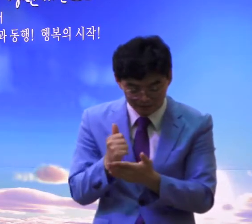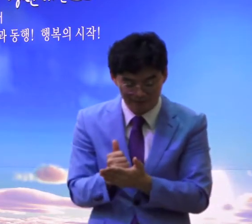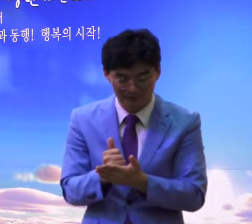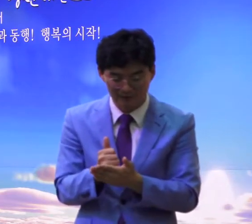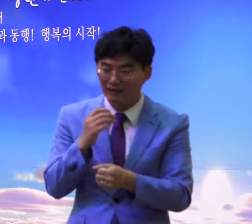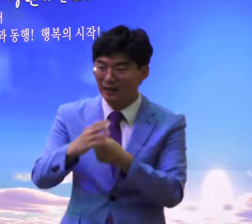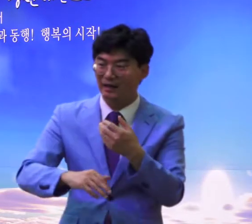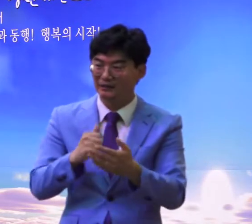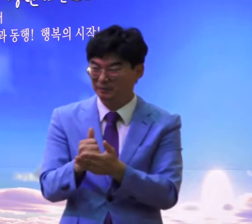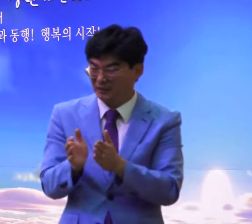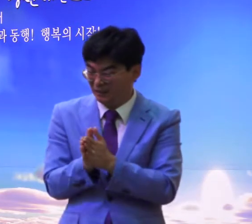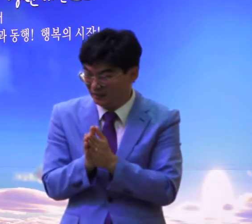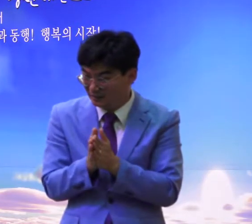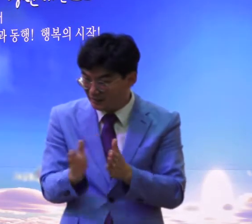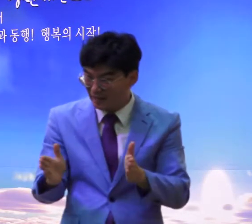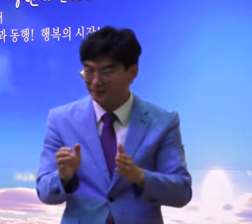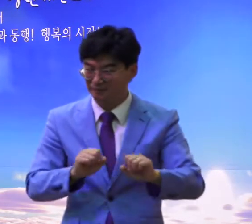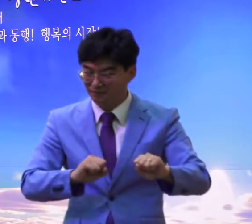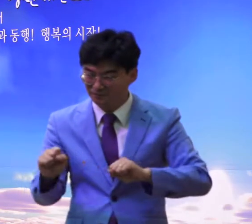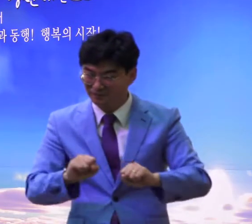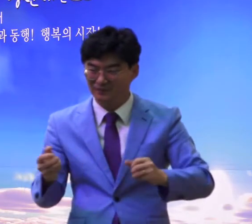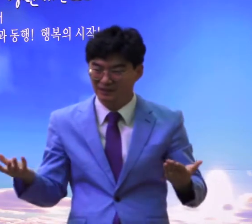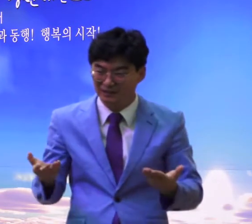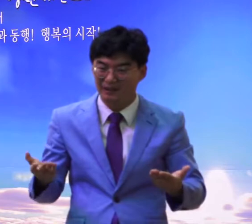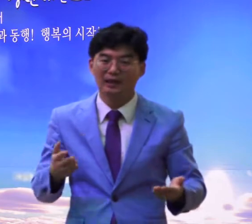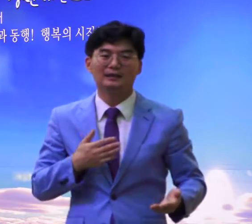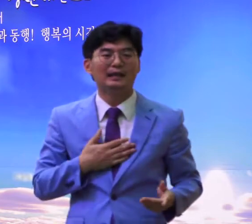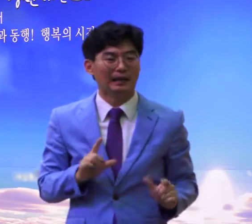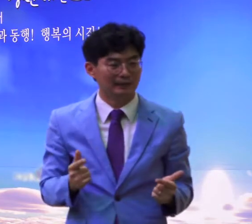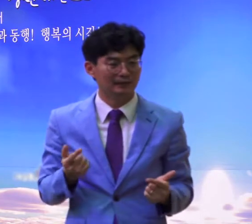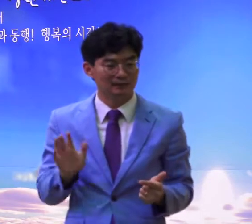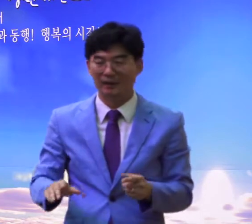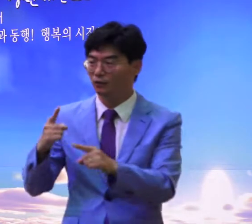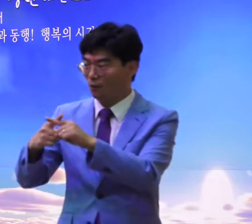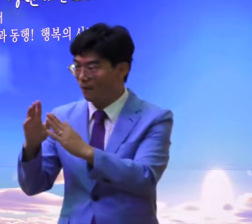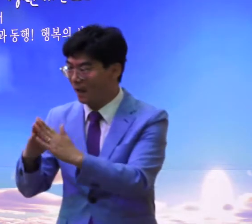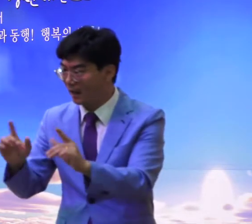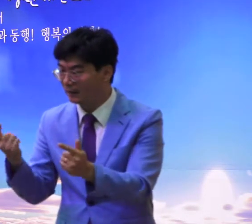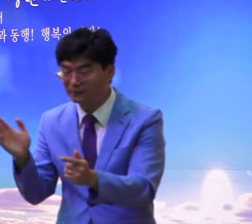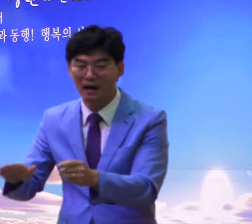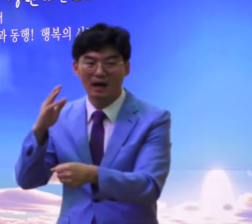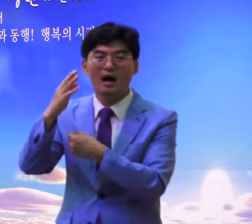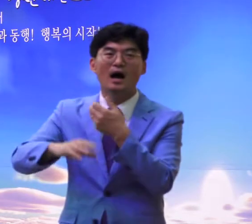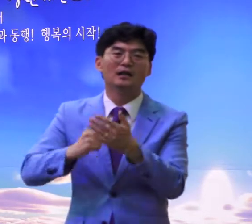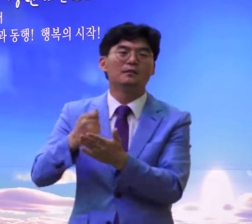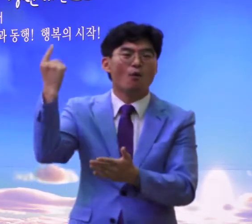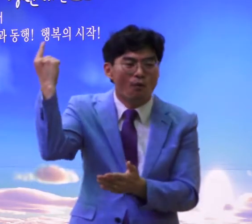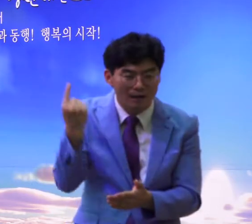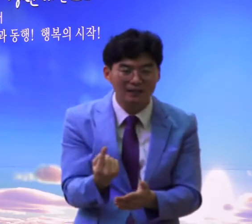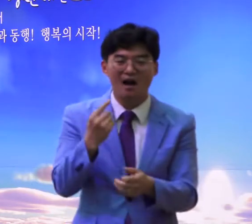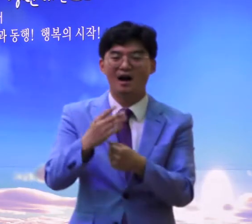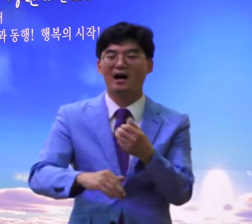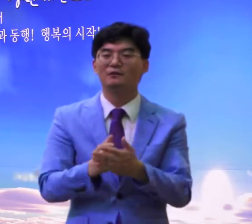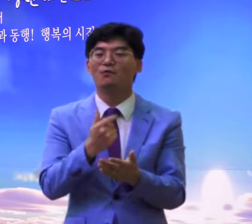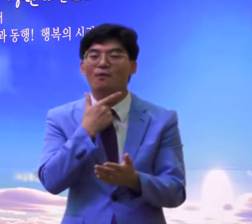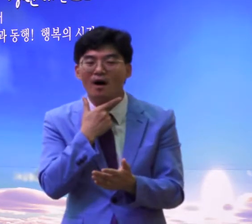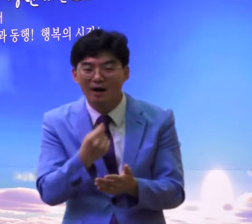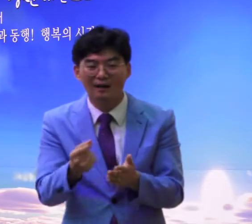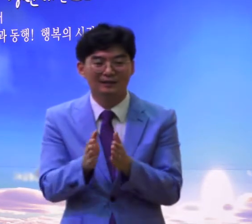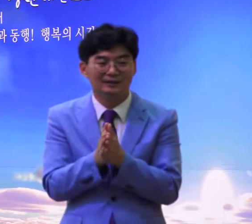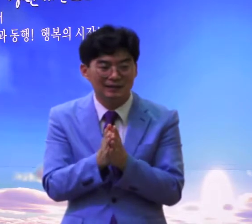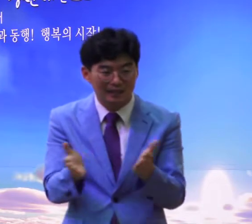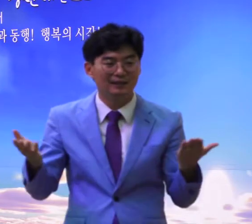하나님께서 반드시 이루실 것이라고 하는 확신을 빌립보서에 썼습니다. 오늘 우리가 읽은 본문도 그런